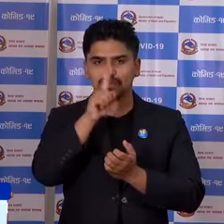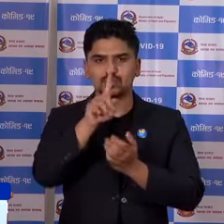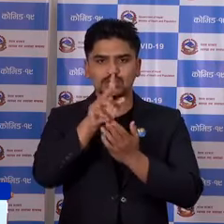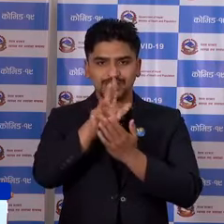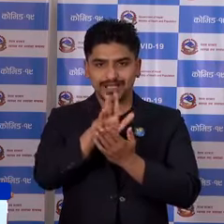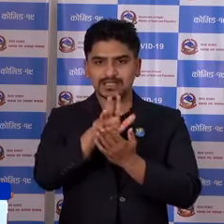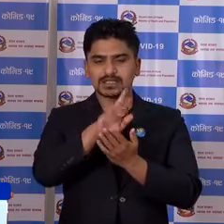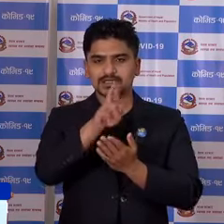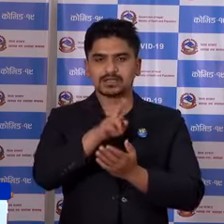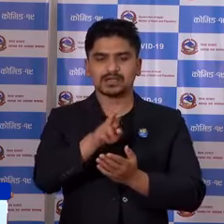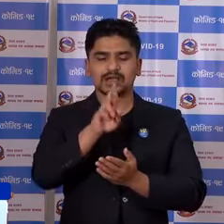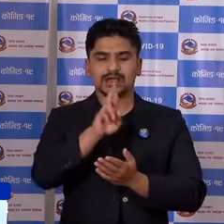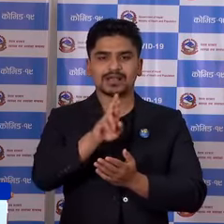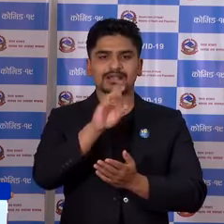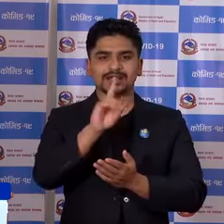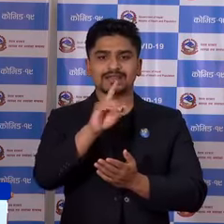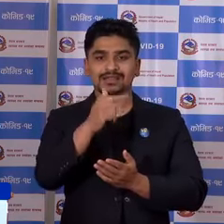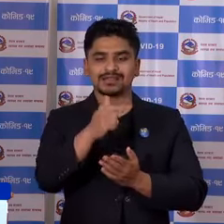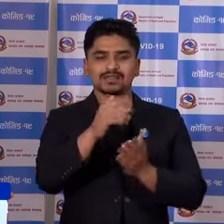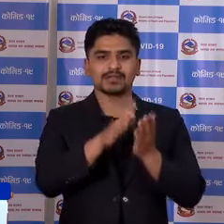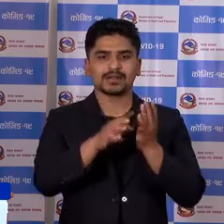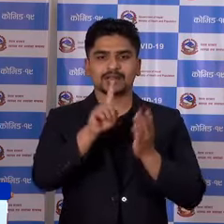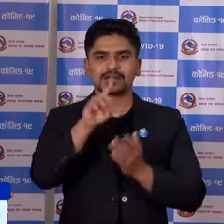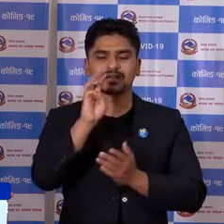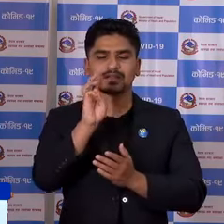2,419 र आरडिटी विधिबाट